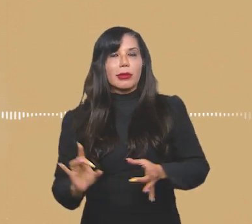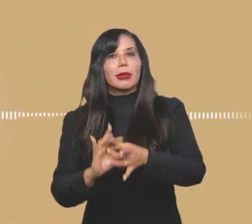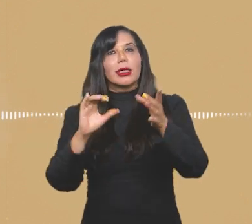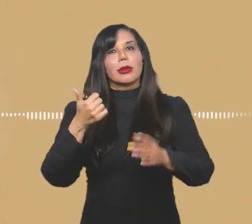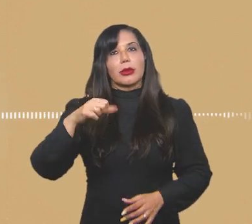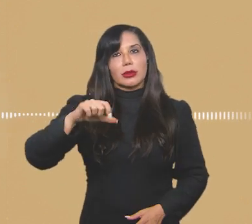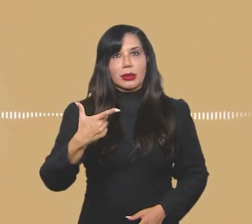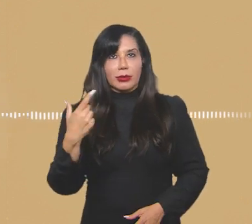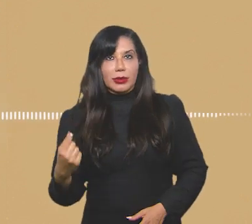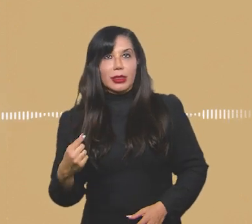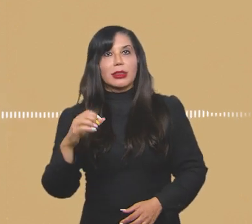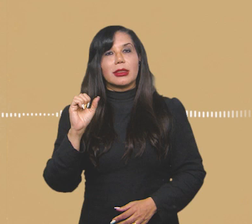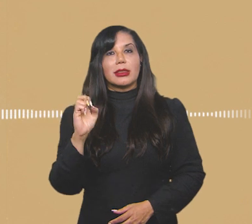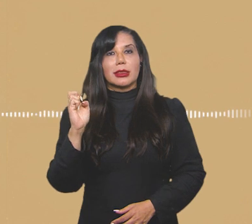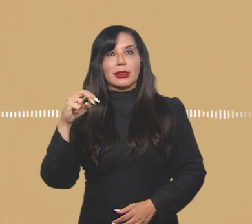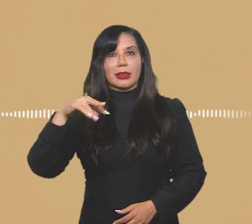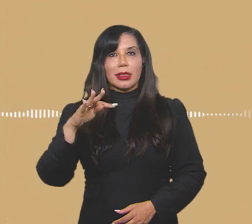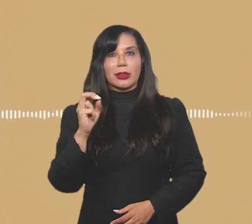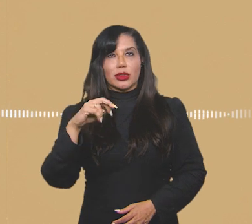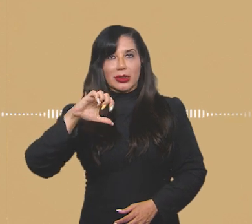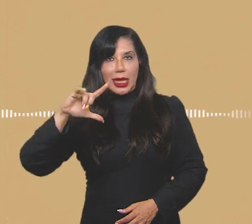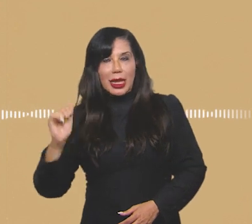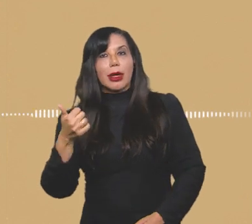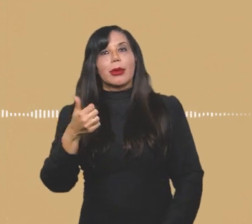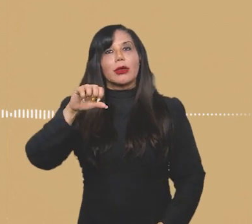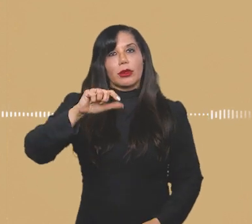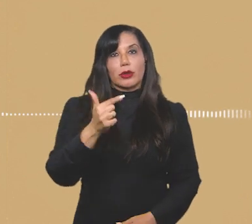Liberdade. 1920, A Sentinela.